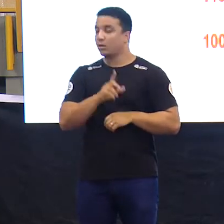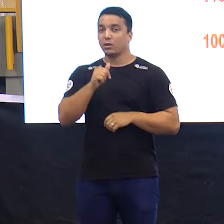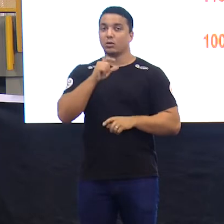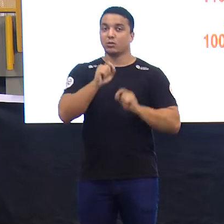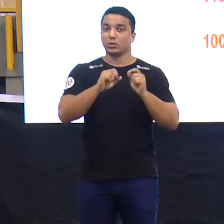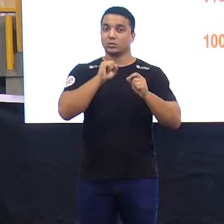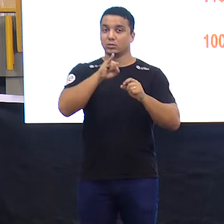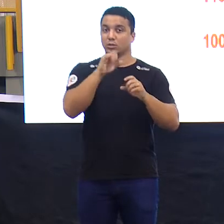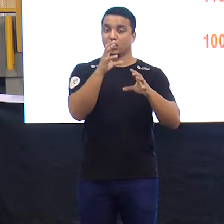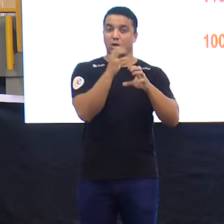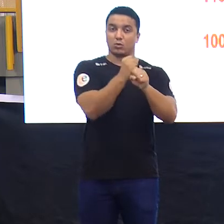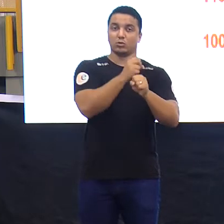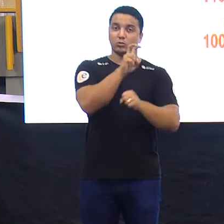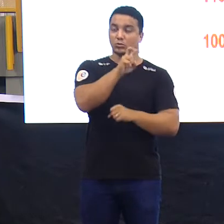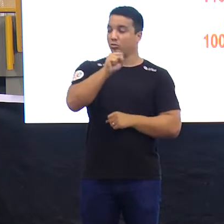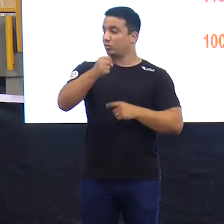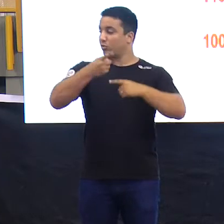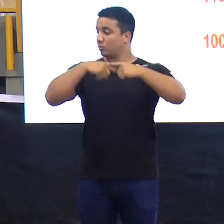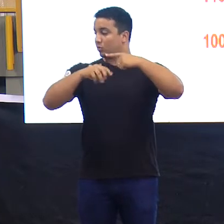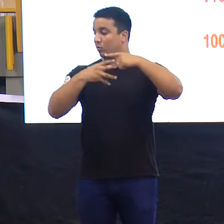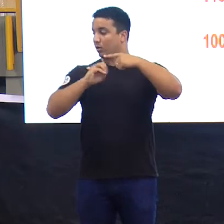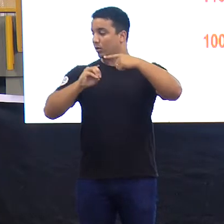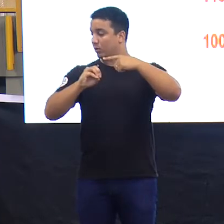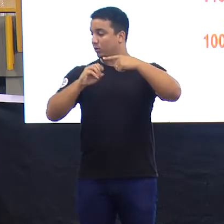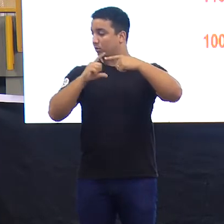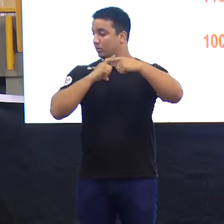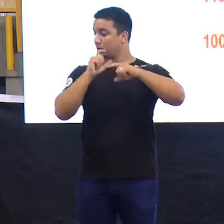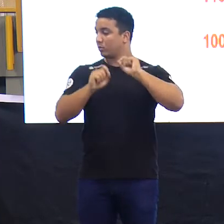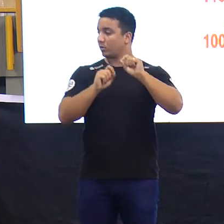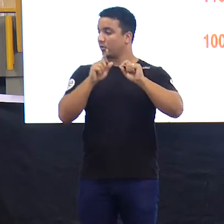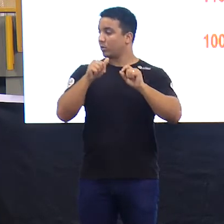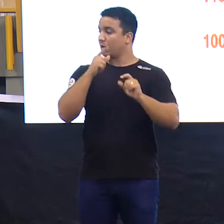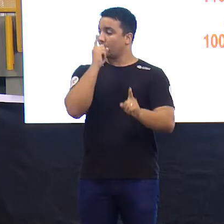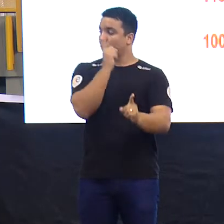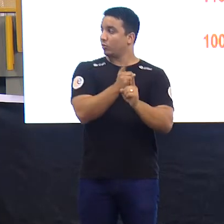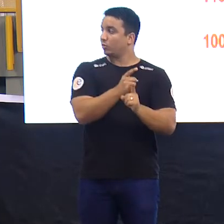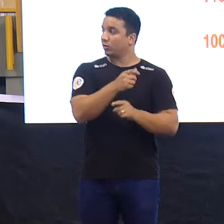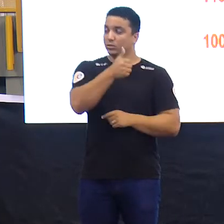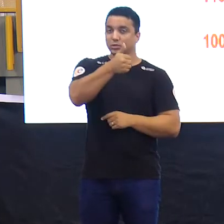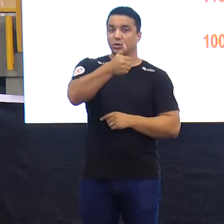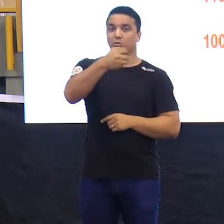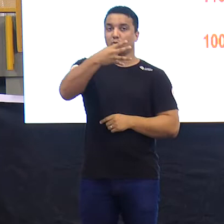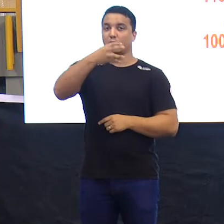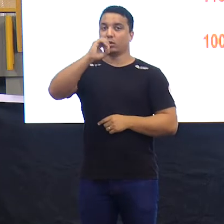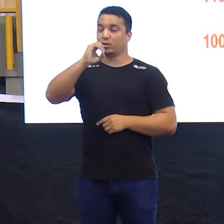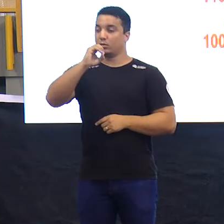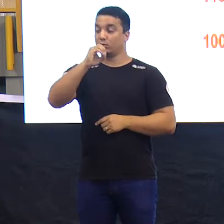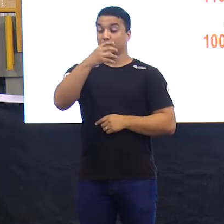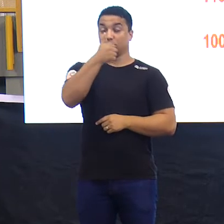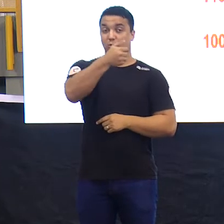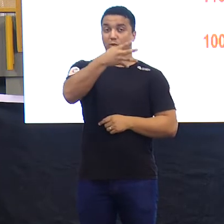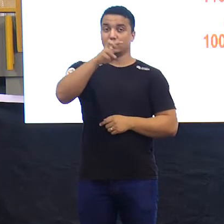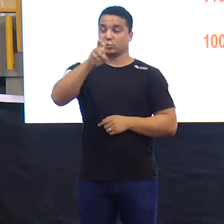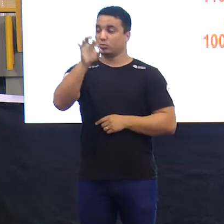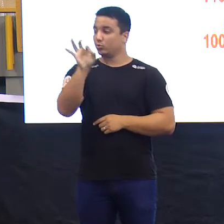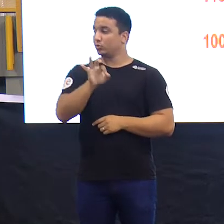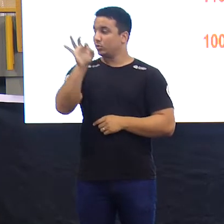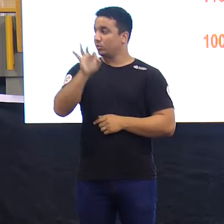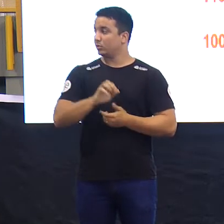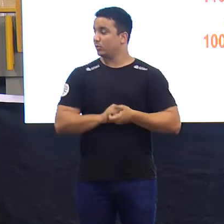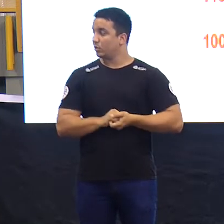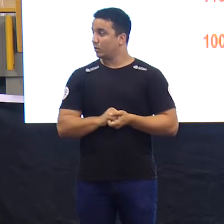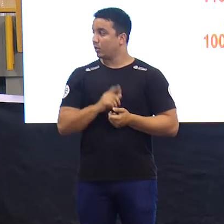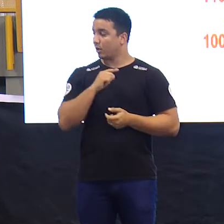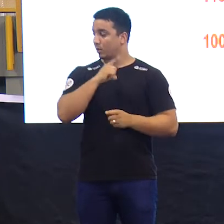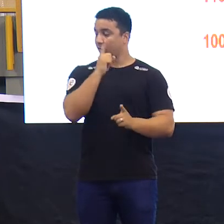calculei 58 sobre 40, eu encontrei 145%. Mas quando eu